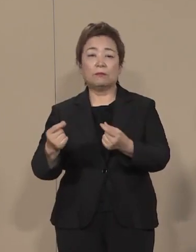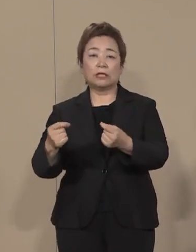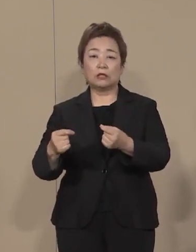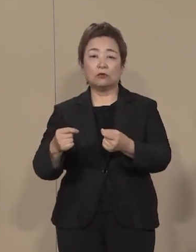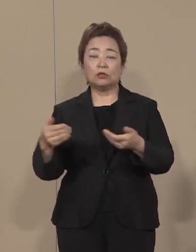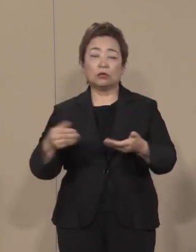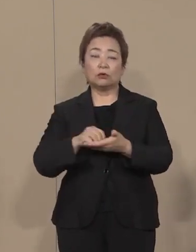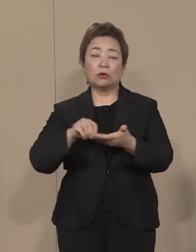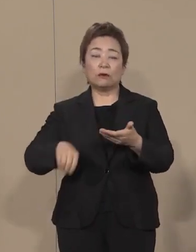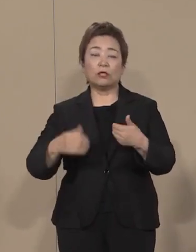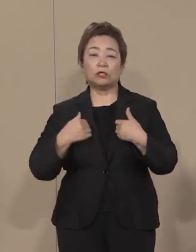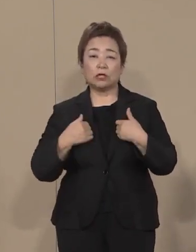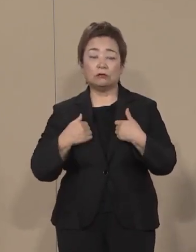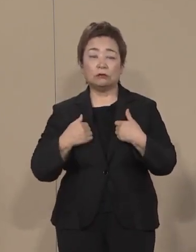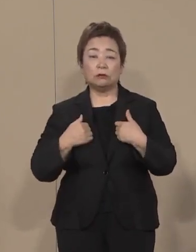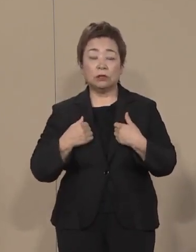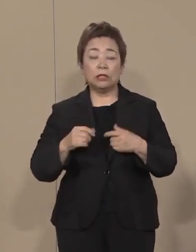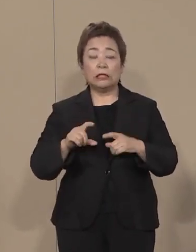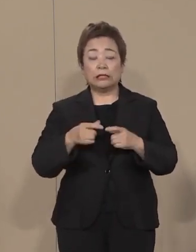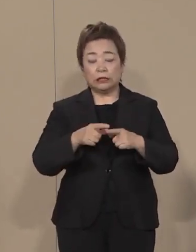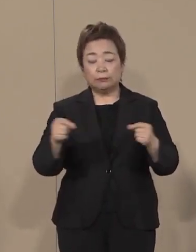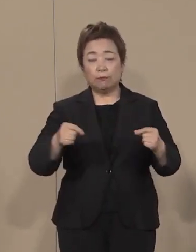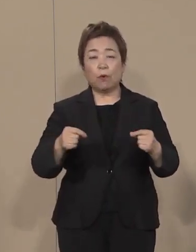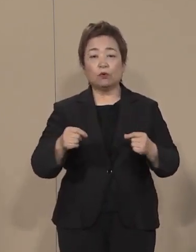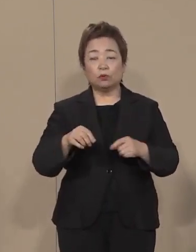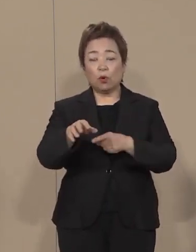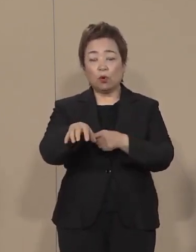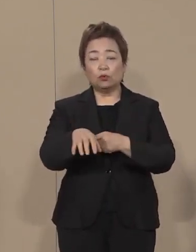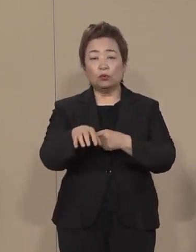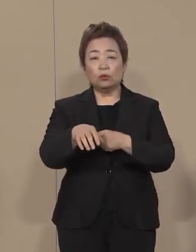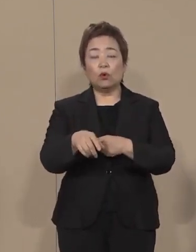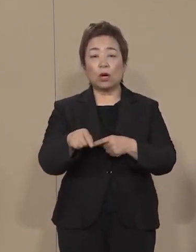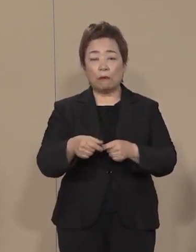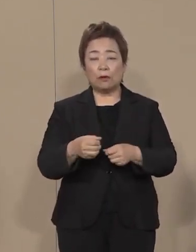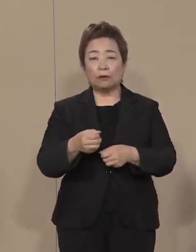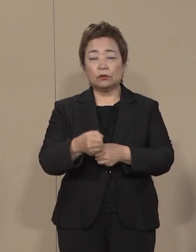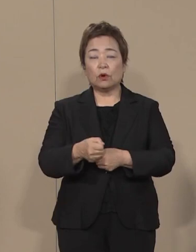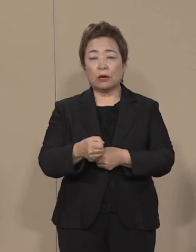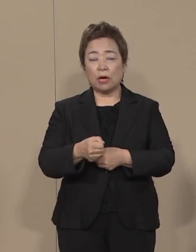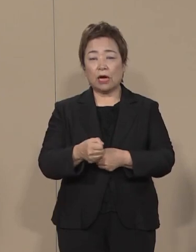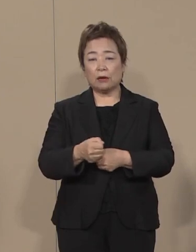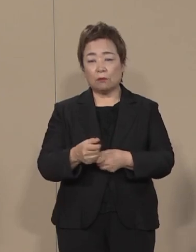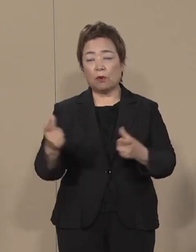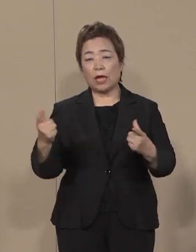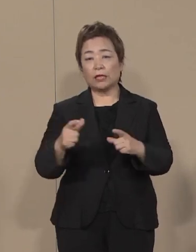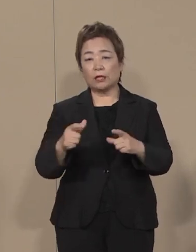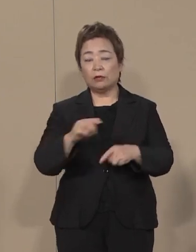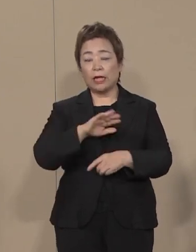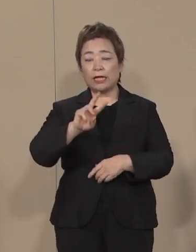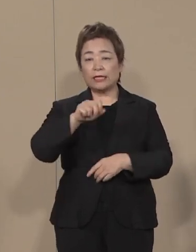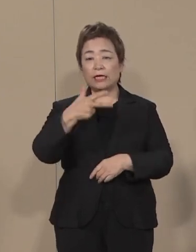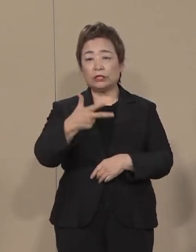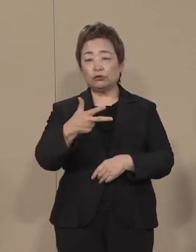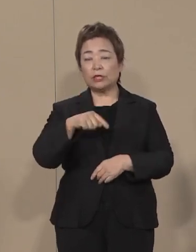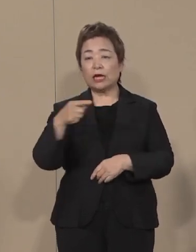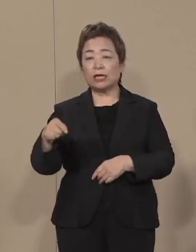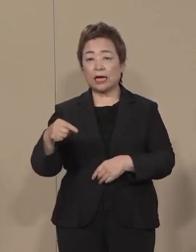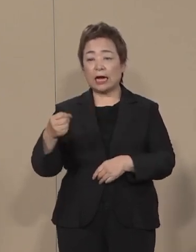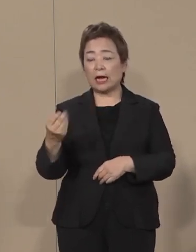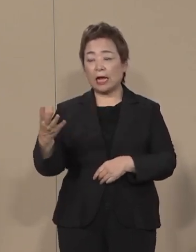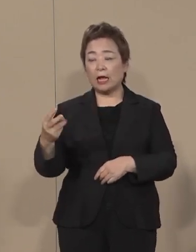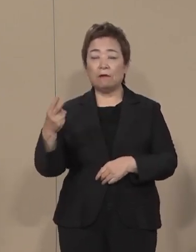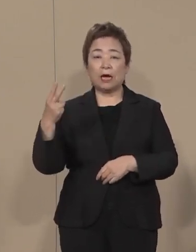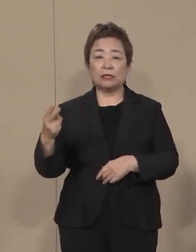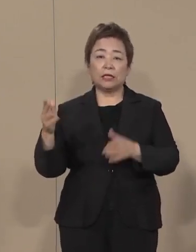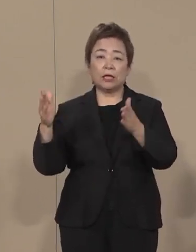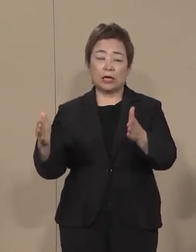んただし西日本の農家は減少しております平成27年から例は2年この5年間に